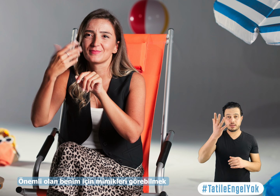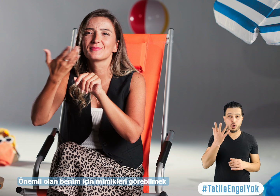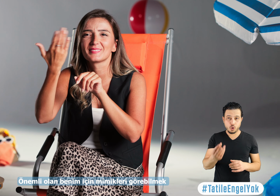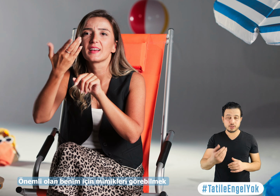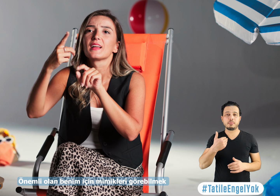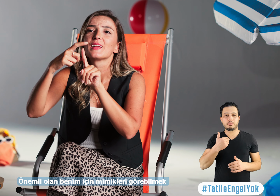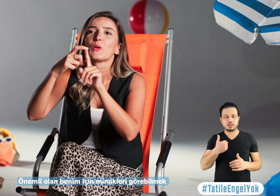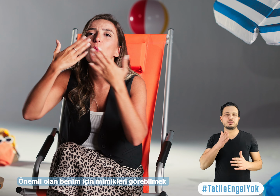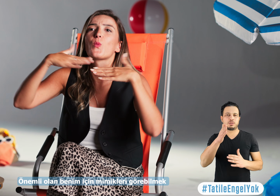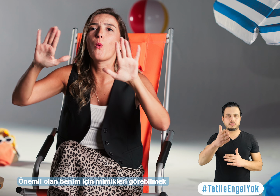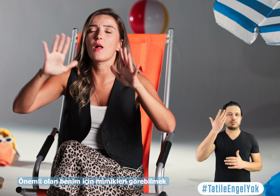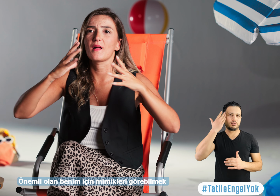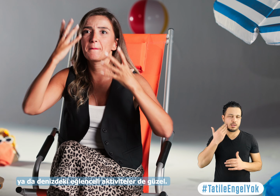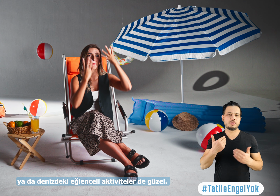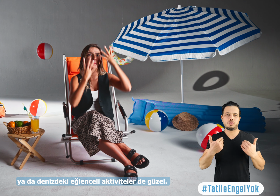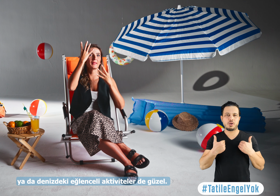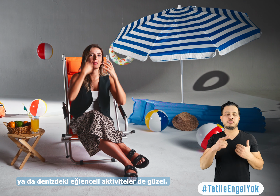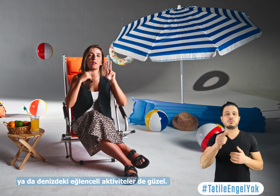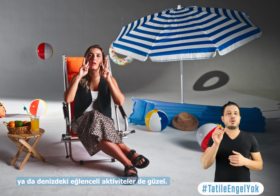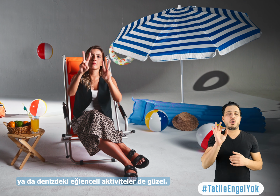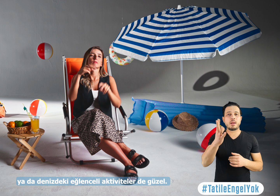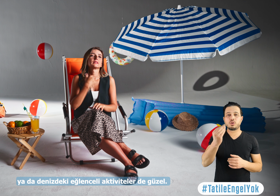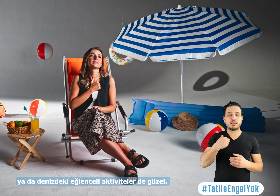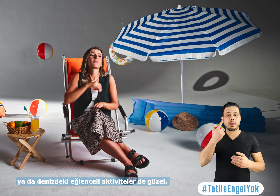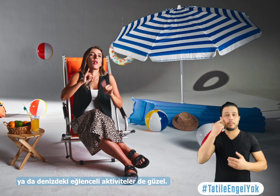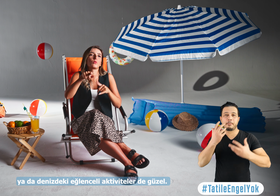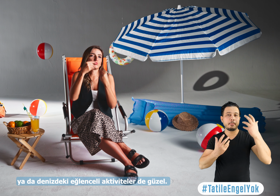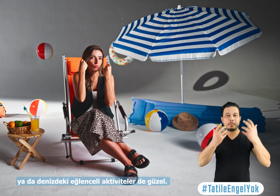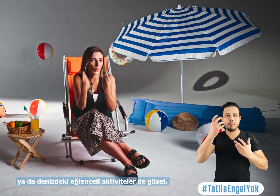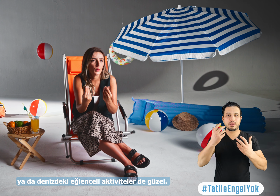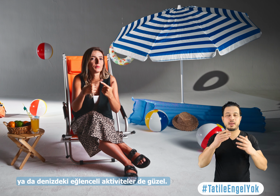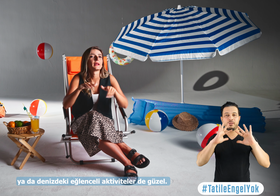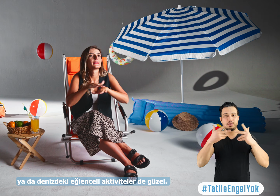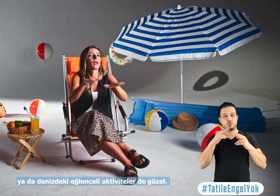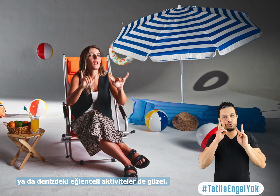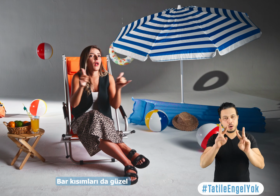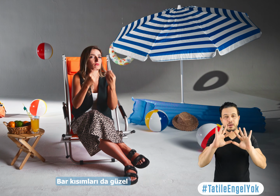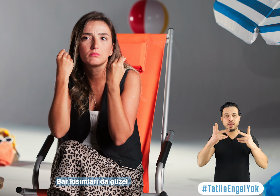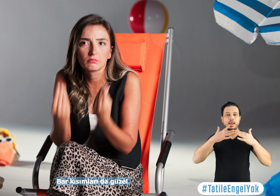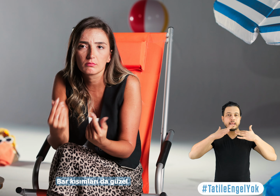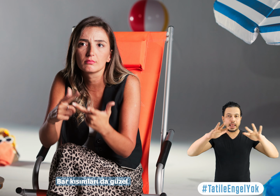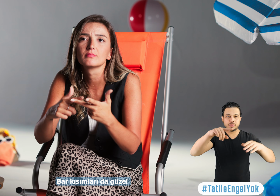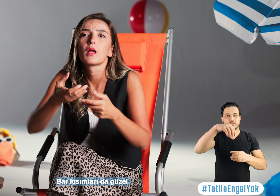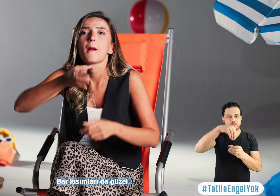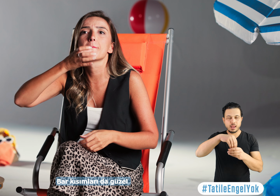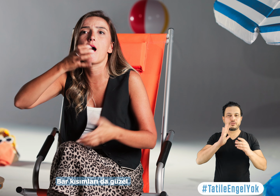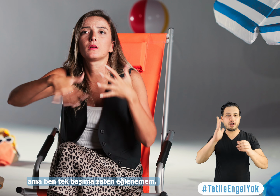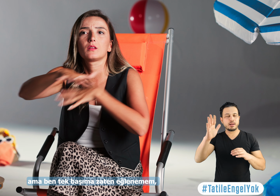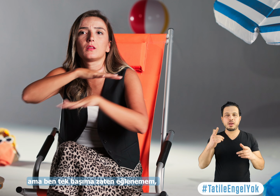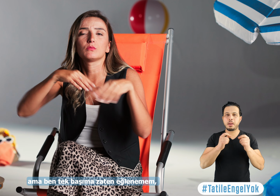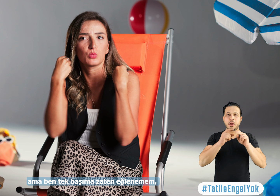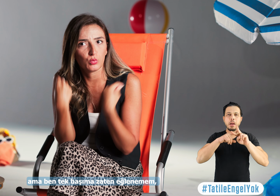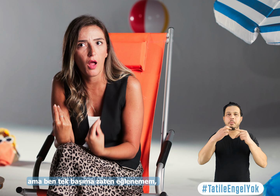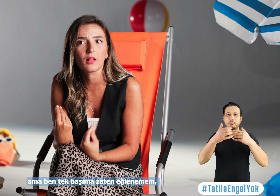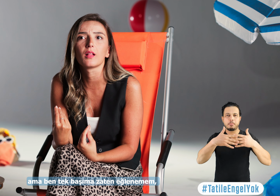Önemli olan benim için mimikleri görebilmek ya da denizdeki eğlenceli aktiviteler de güzel, bar kısımları da güzel. Ama